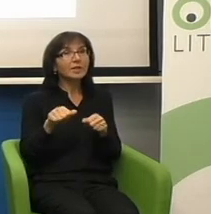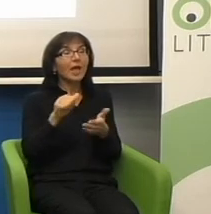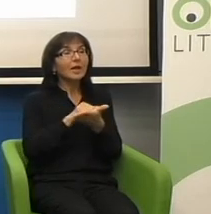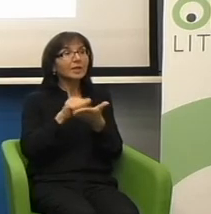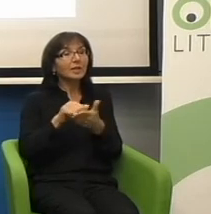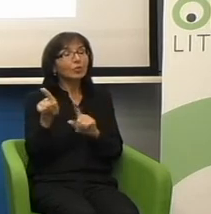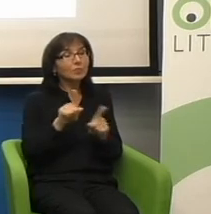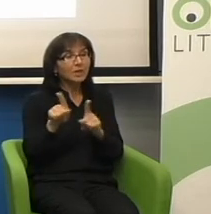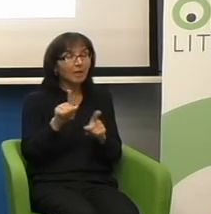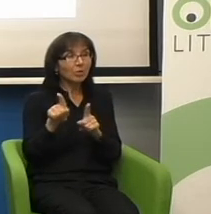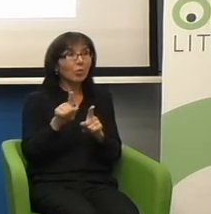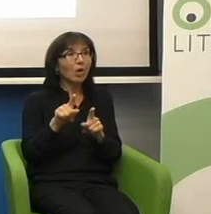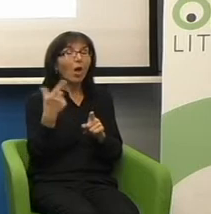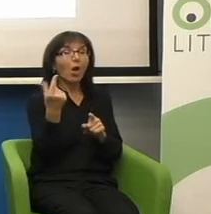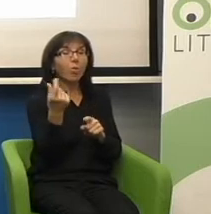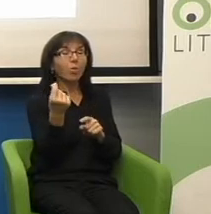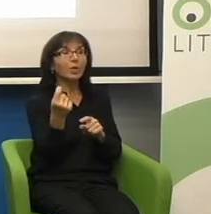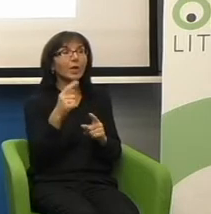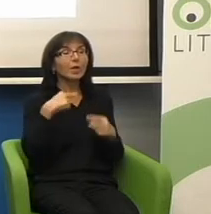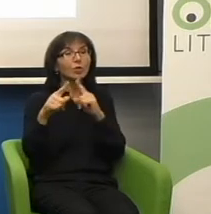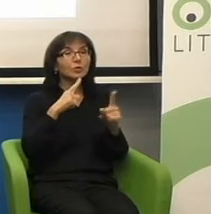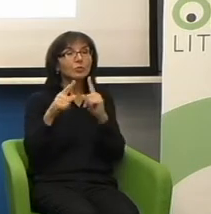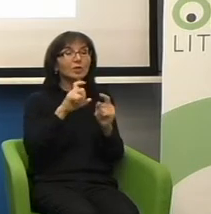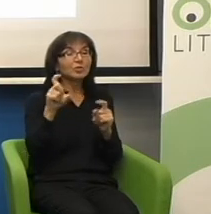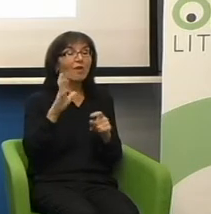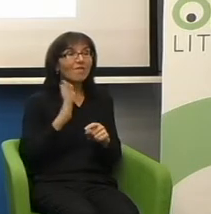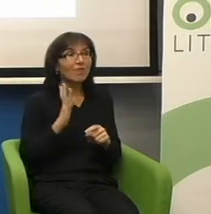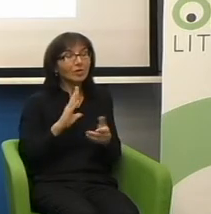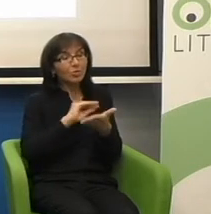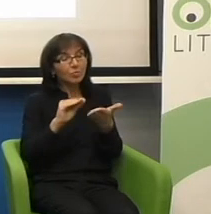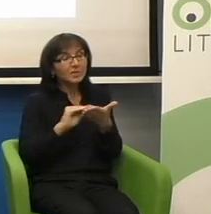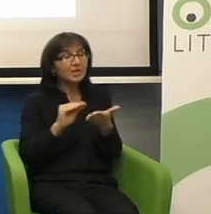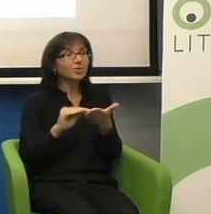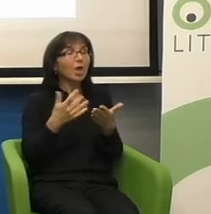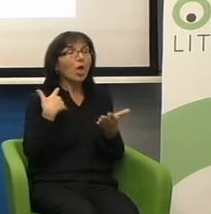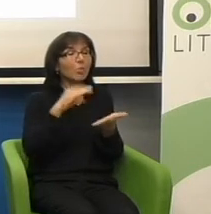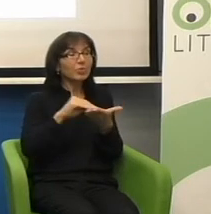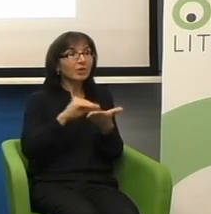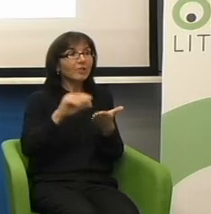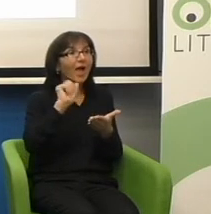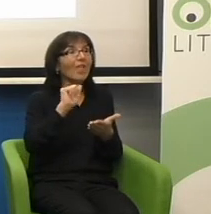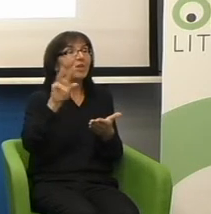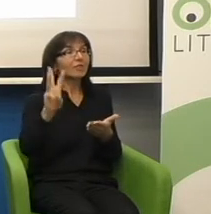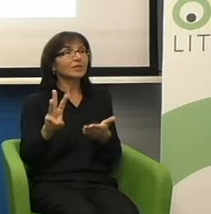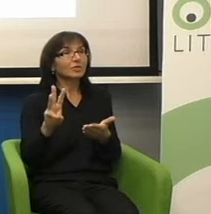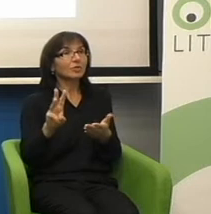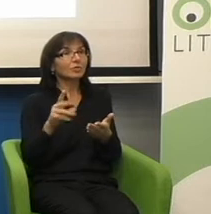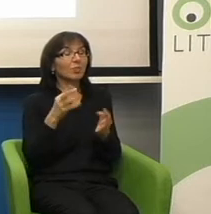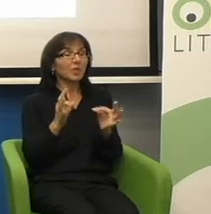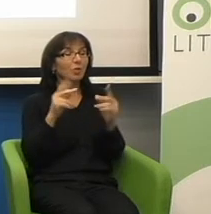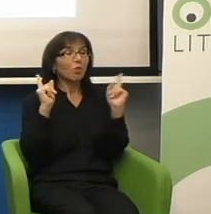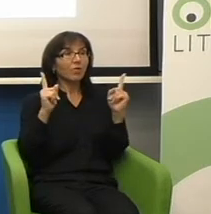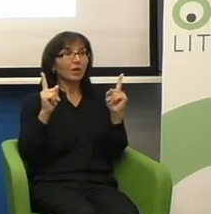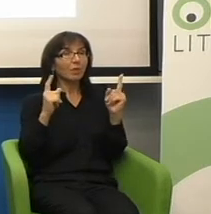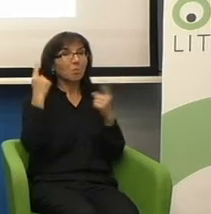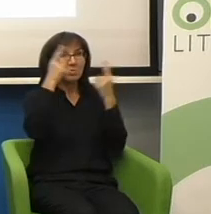Znaku i oni oboje rozmawiają o tym, czy warto pisać biografię Anny Walentynowicz. I teraz uwaga. Doszli